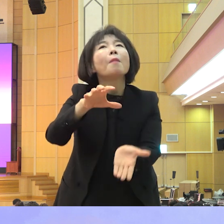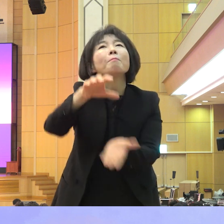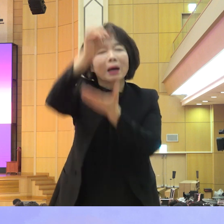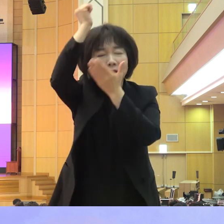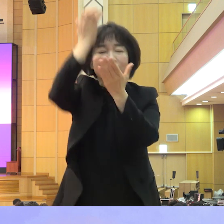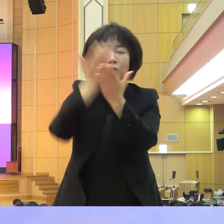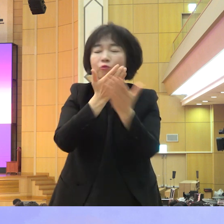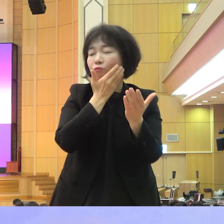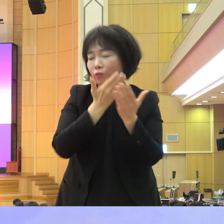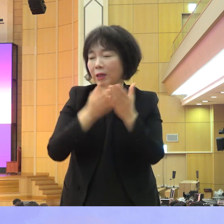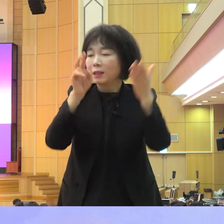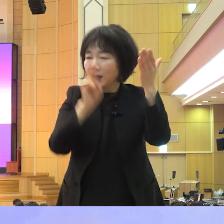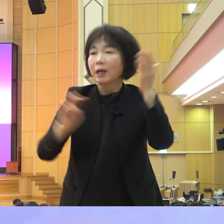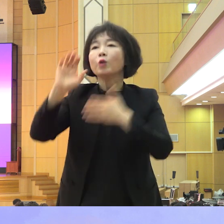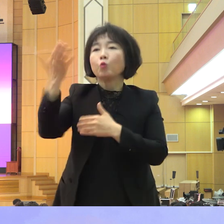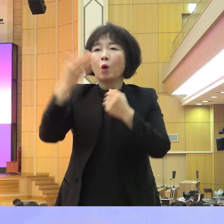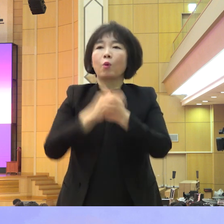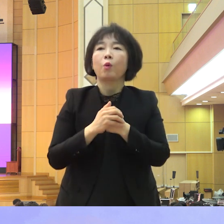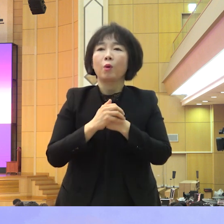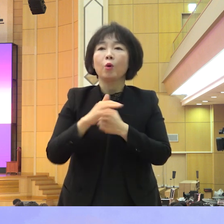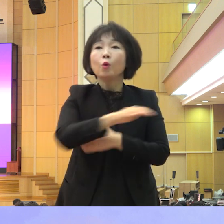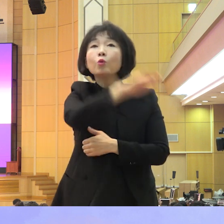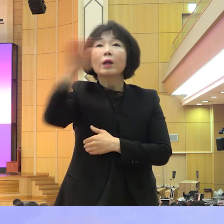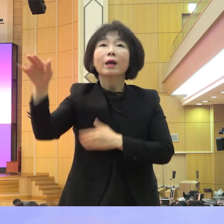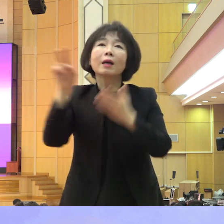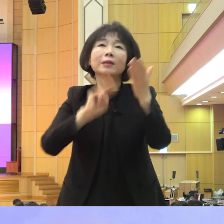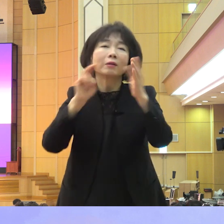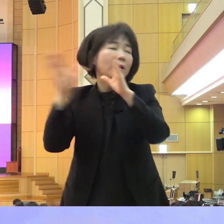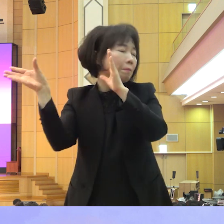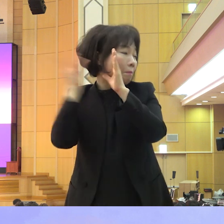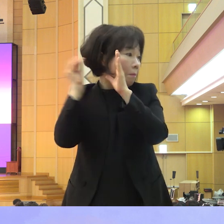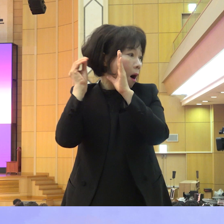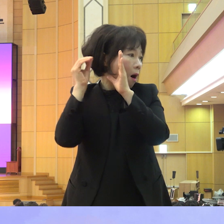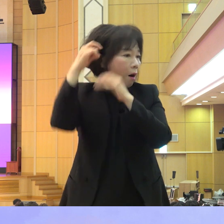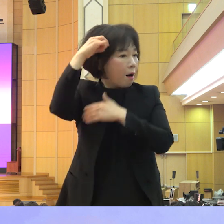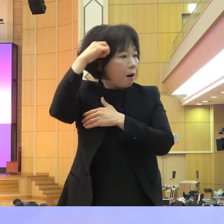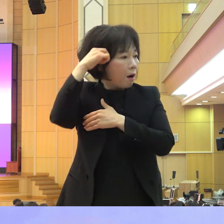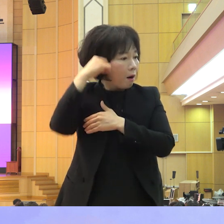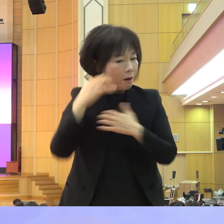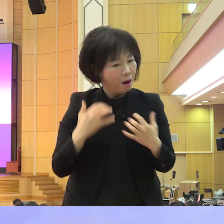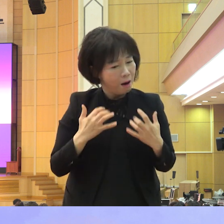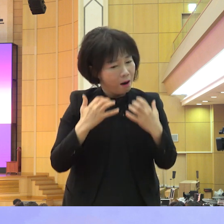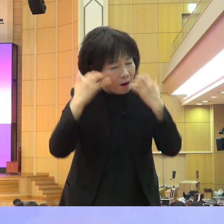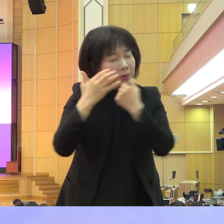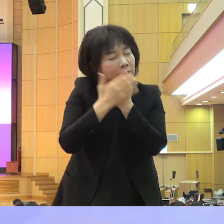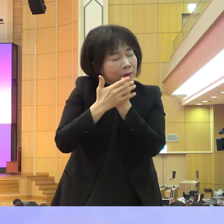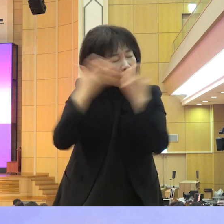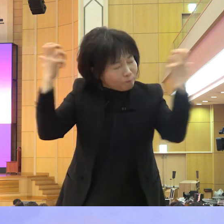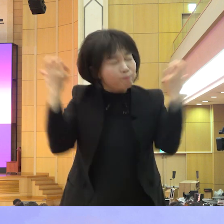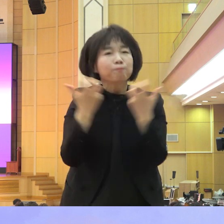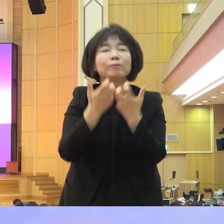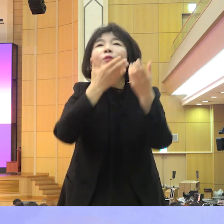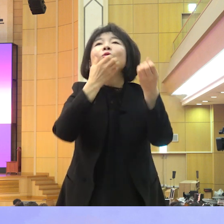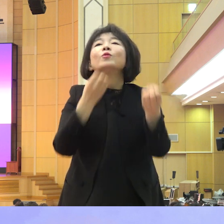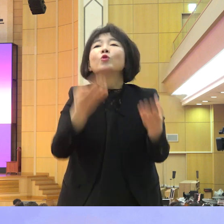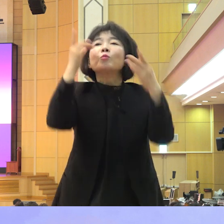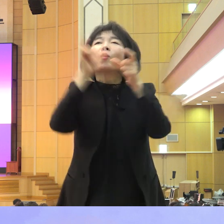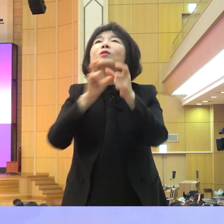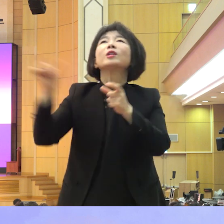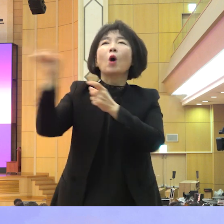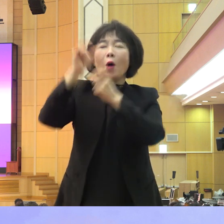연락되는 귀한 찬양이 되고 우리에게는 한없는 은혜가 넘치는 찬양이 될수록 축복에 축복을